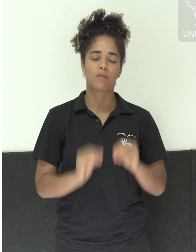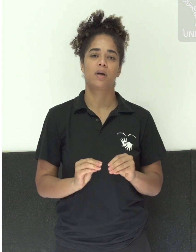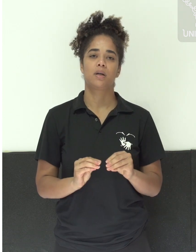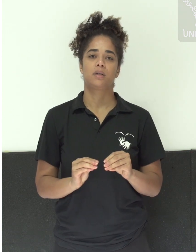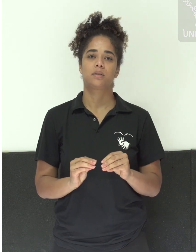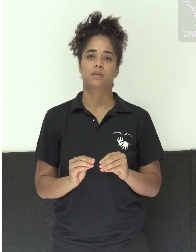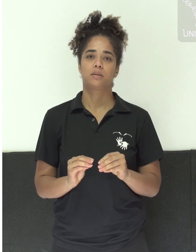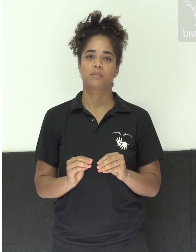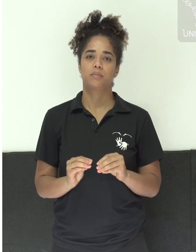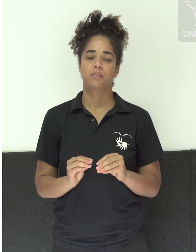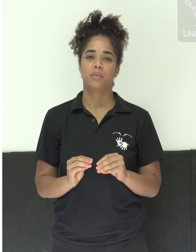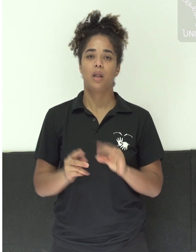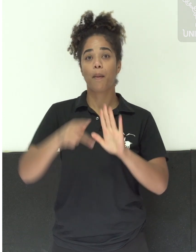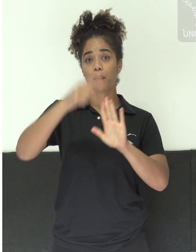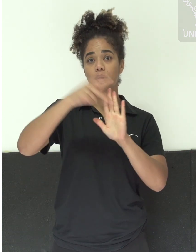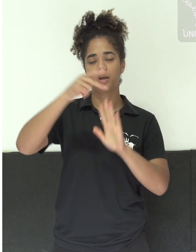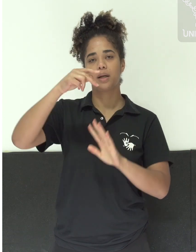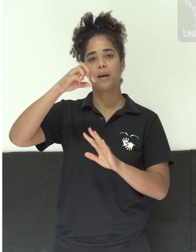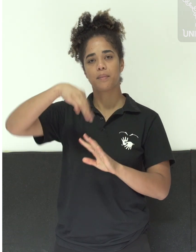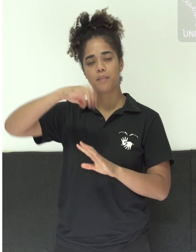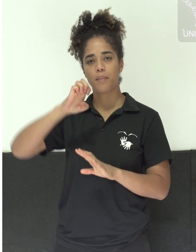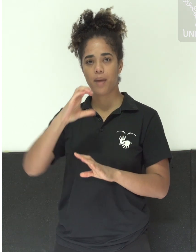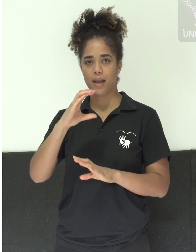MEC número 21/2012.